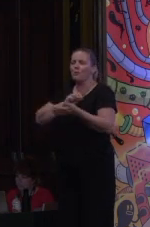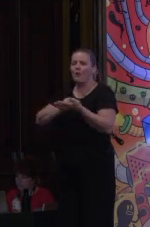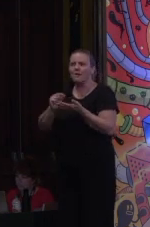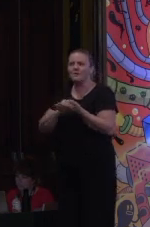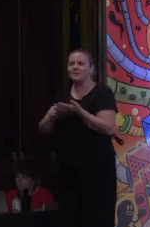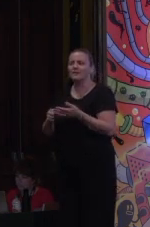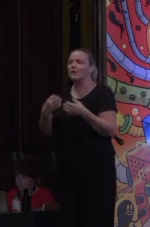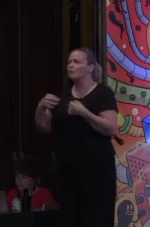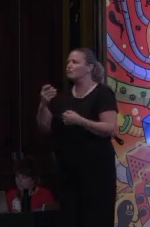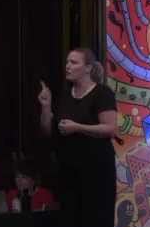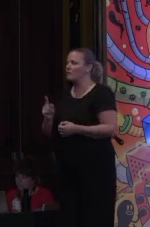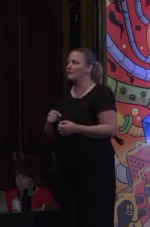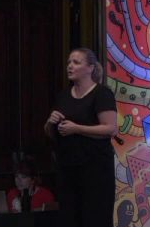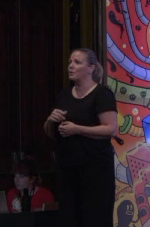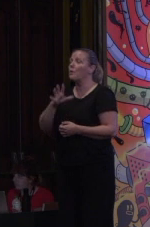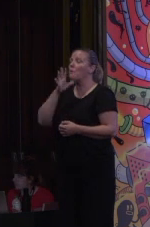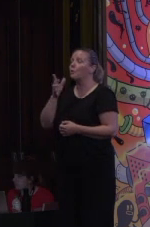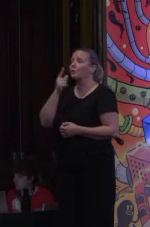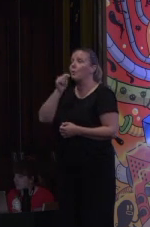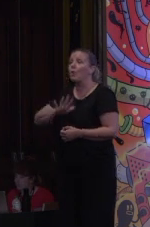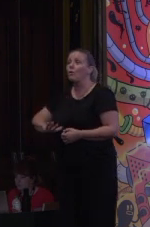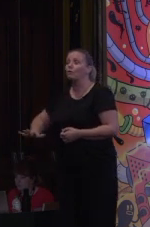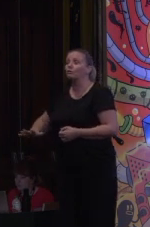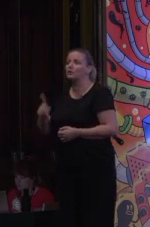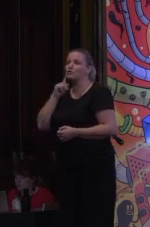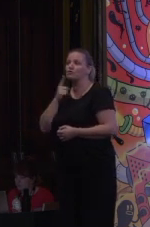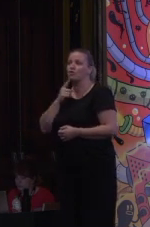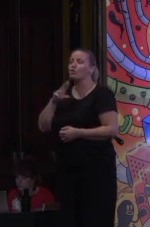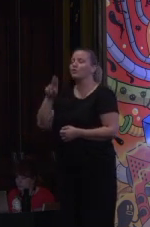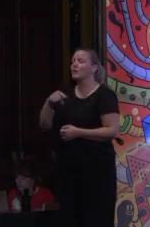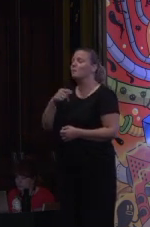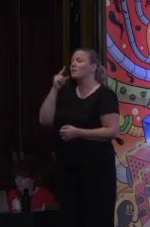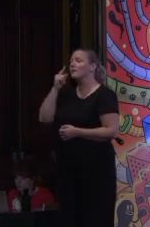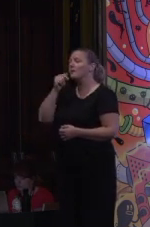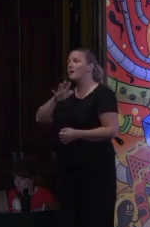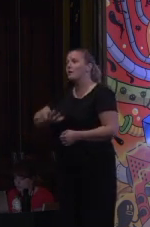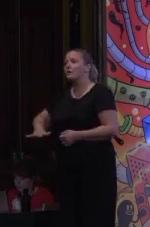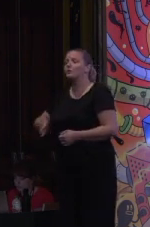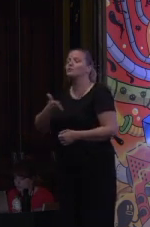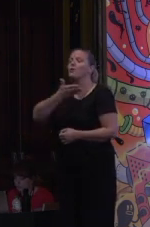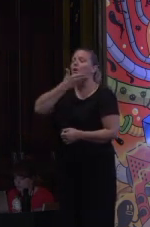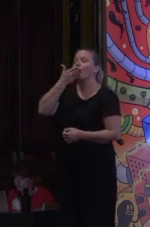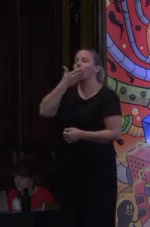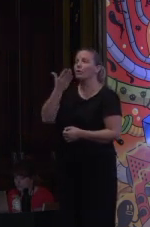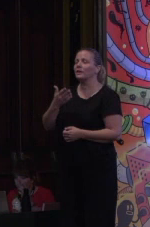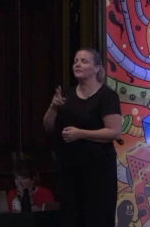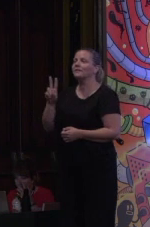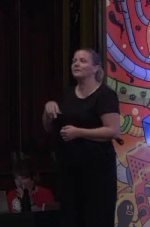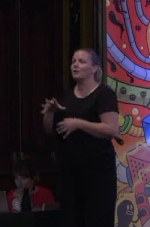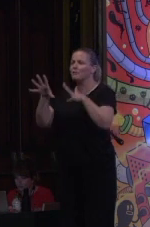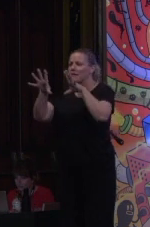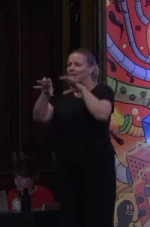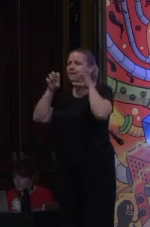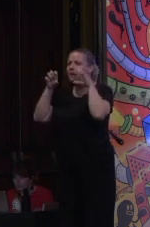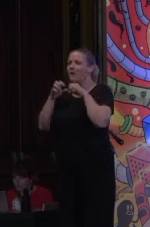cual niños desde muy temprana edad, sobre todo también niños sordos que se enfrentan a un desafío adicional a la hora